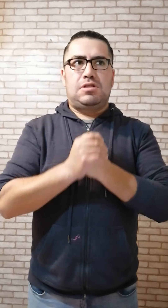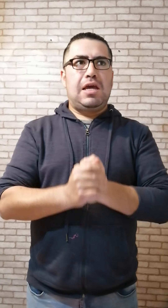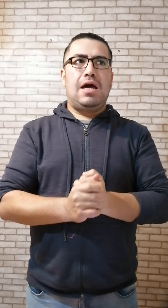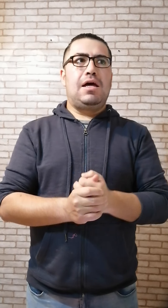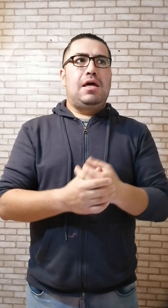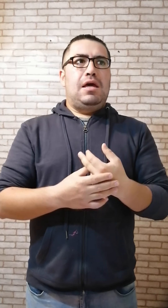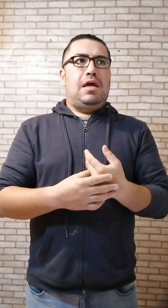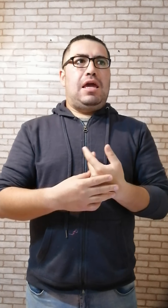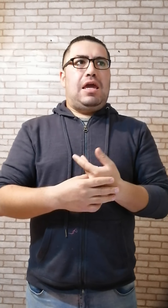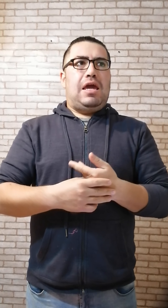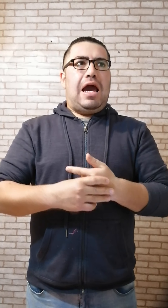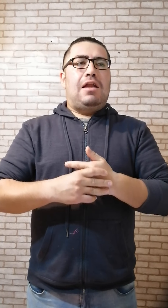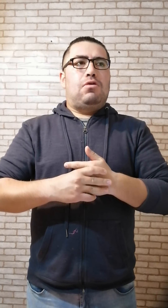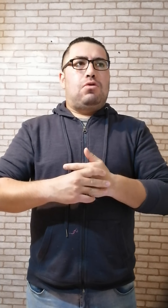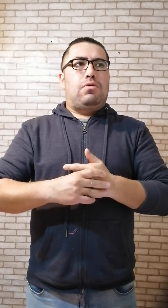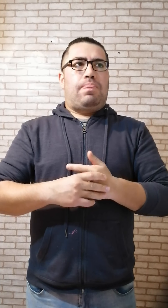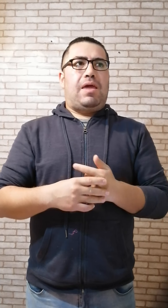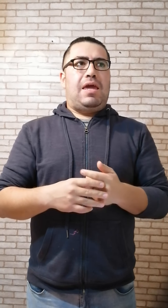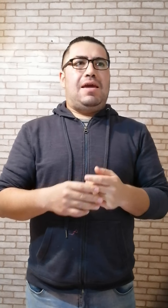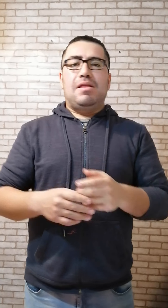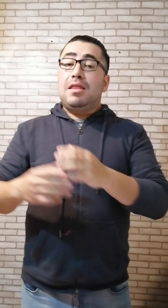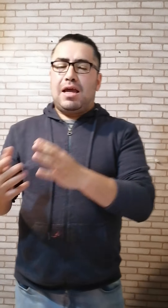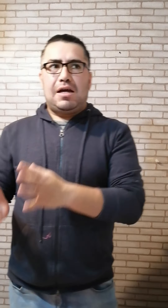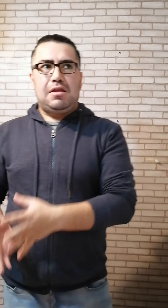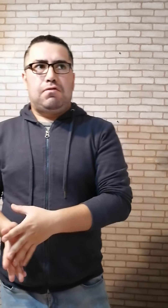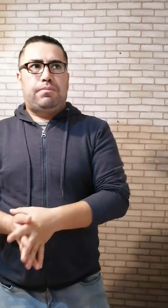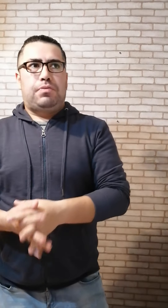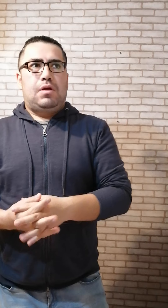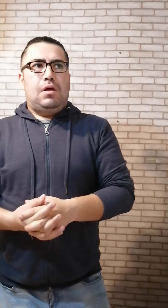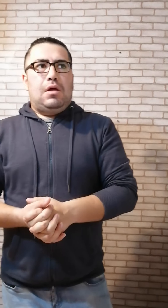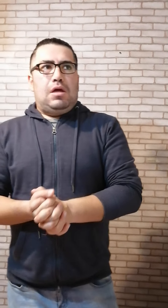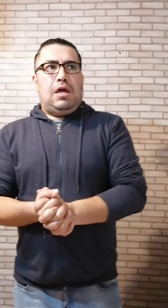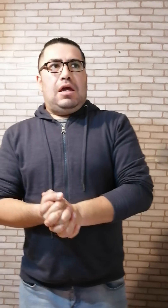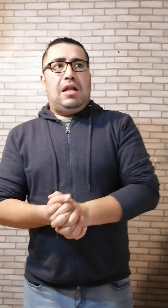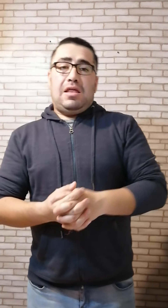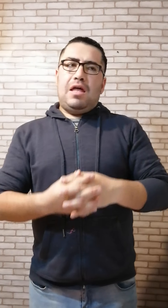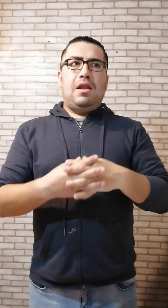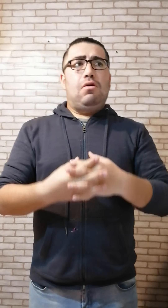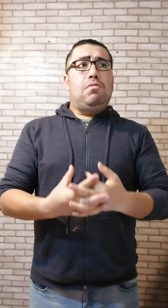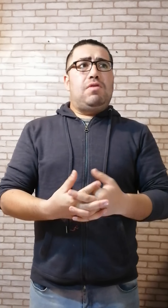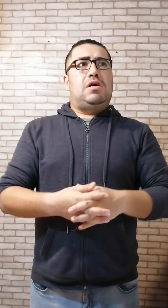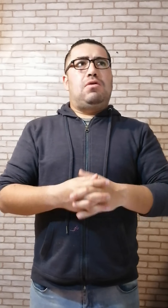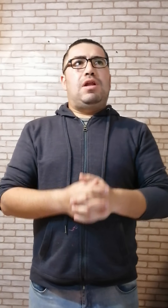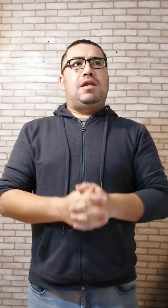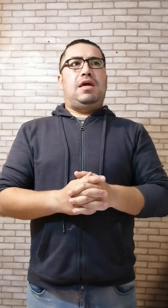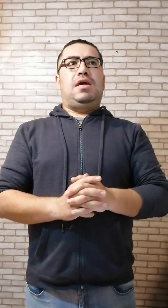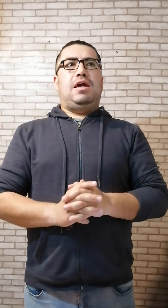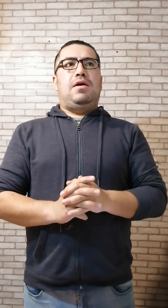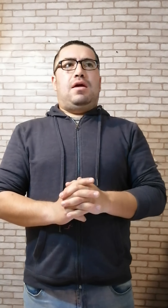sea algo negativo la idea de la convivencia escolar es que